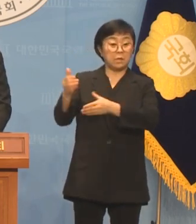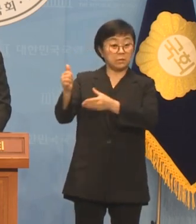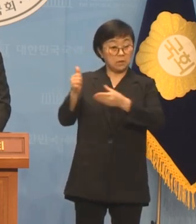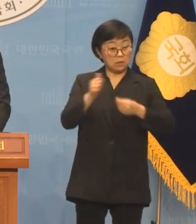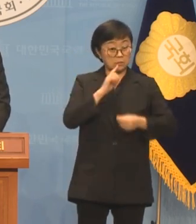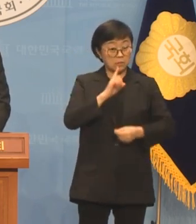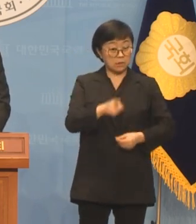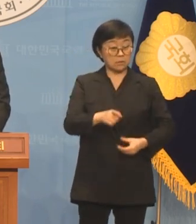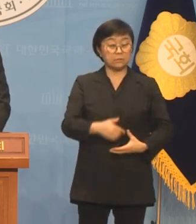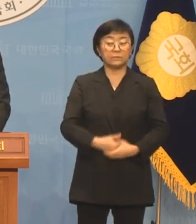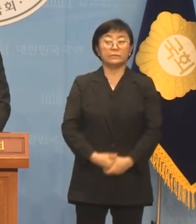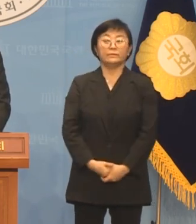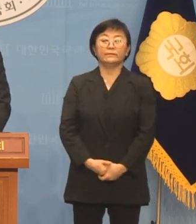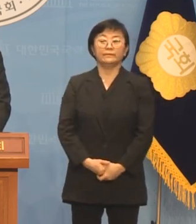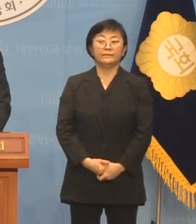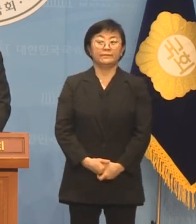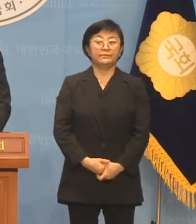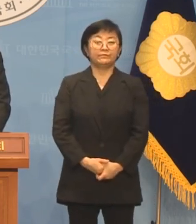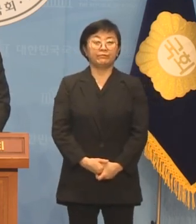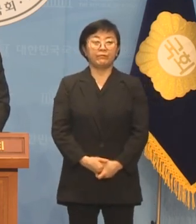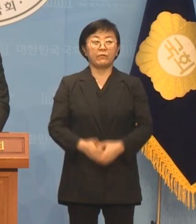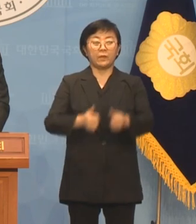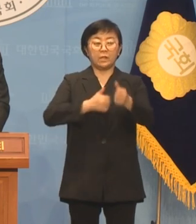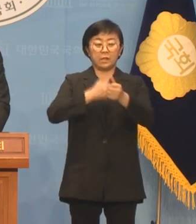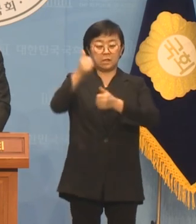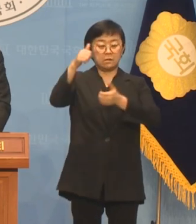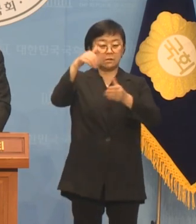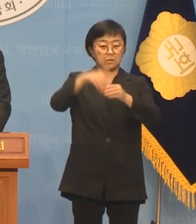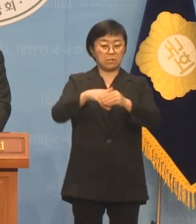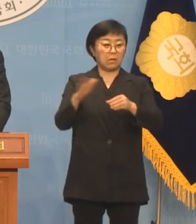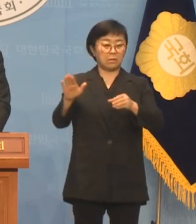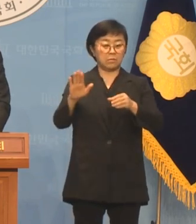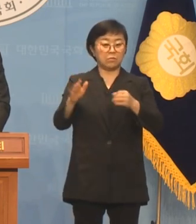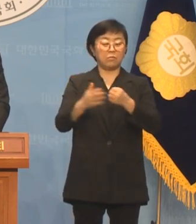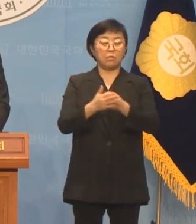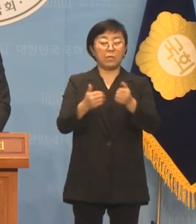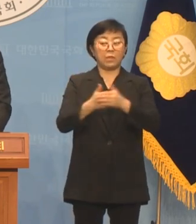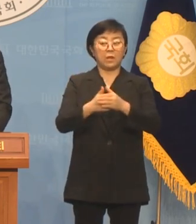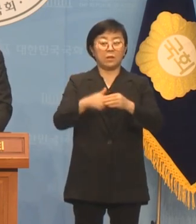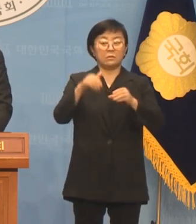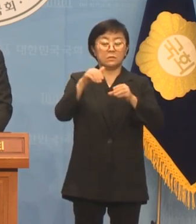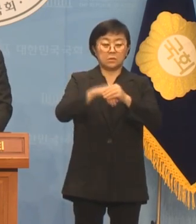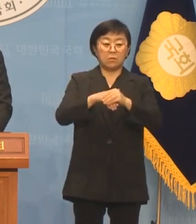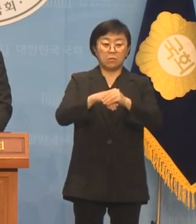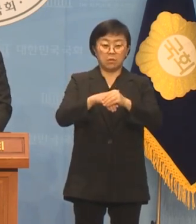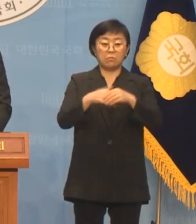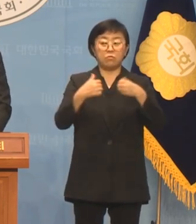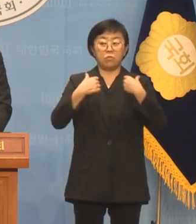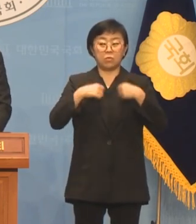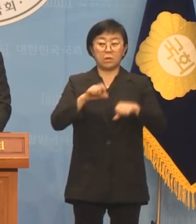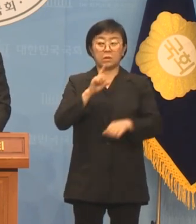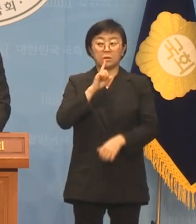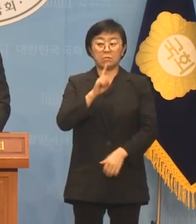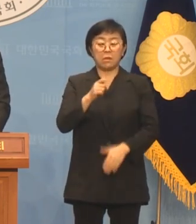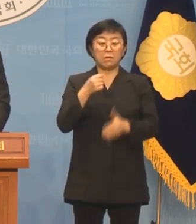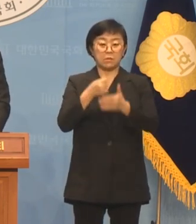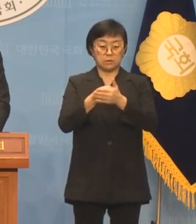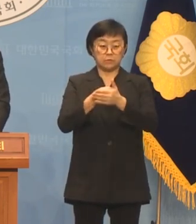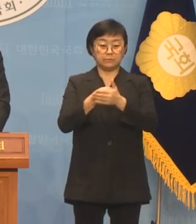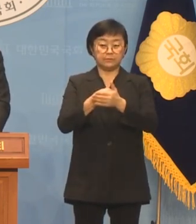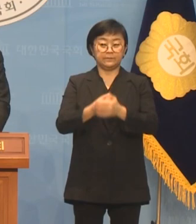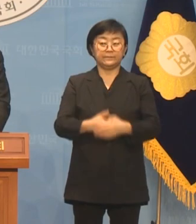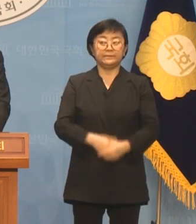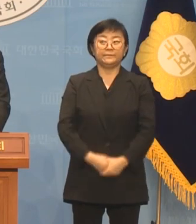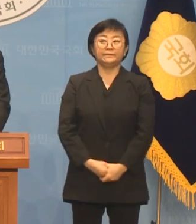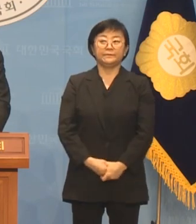데려온다는 말입니까? 이기는 선거가 아니라 이거는 선거를 포기하겠다는 결정이라고 할지 않을